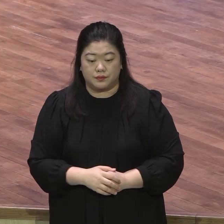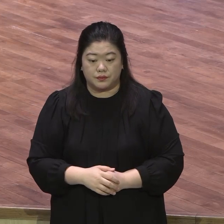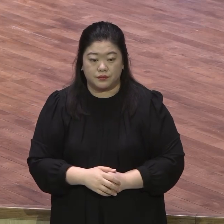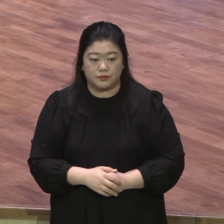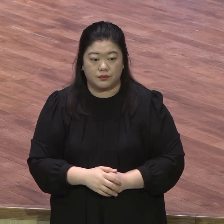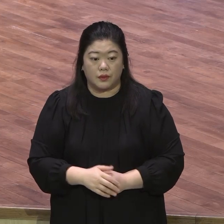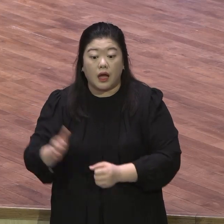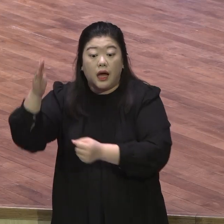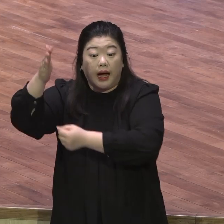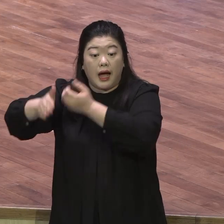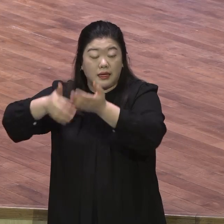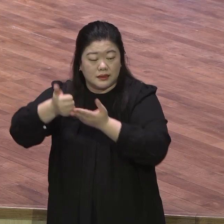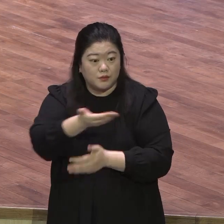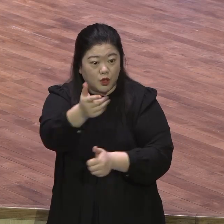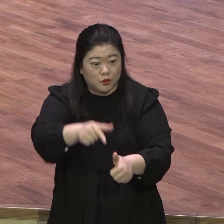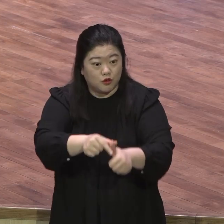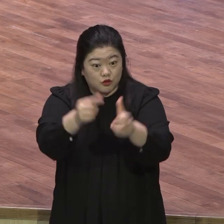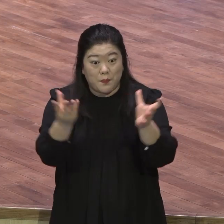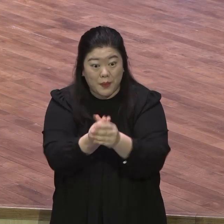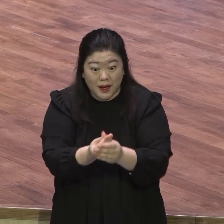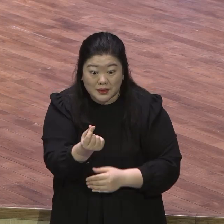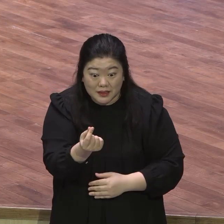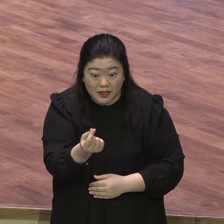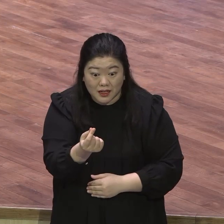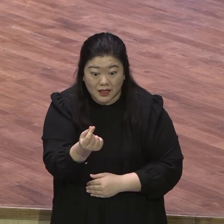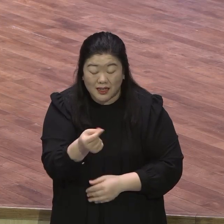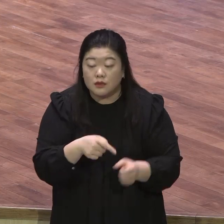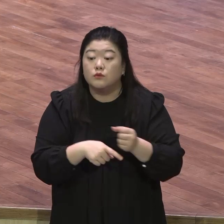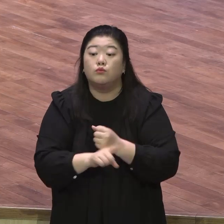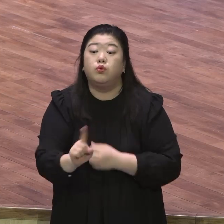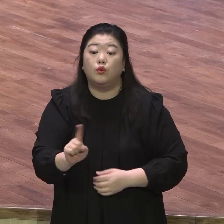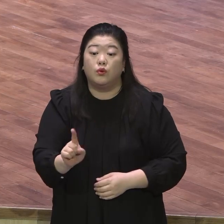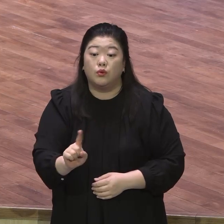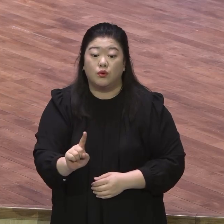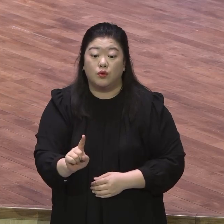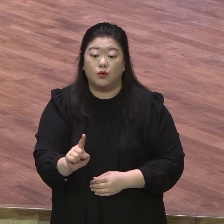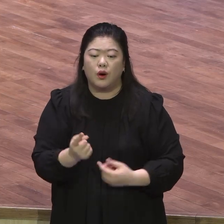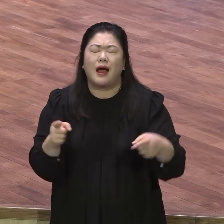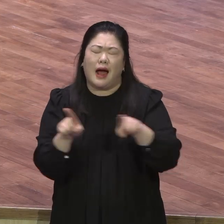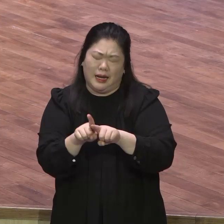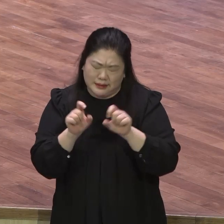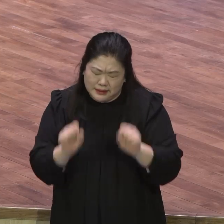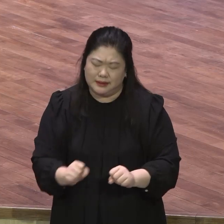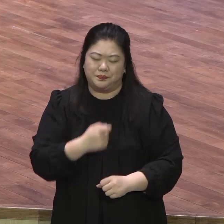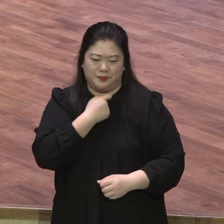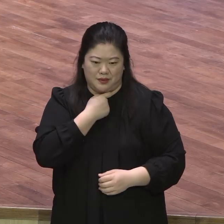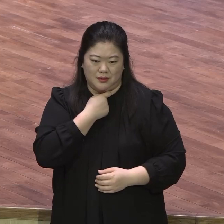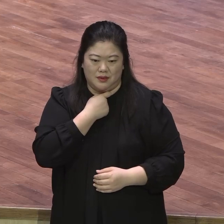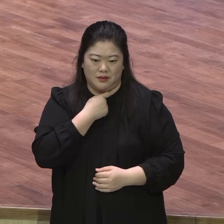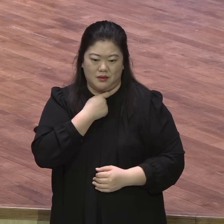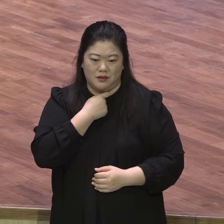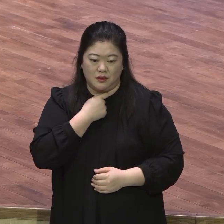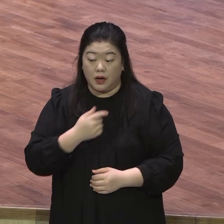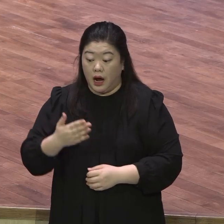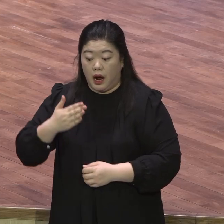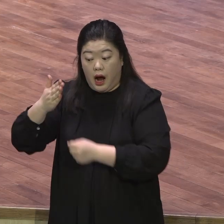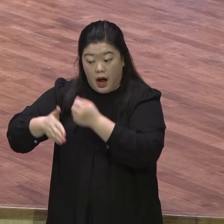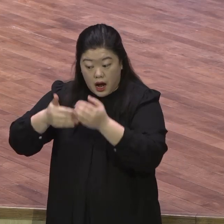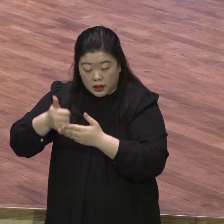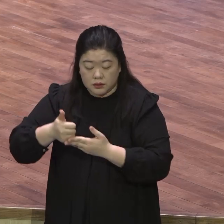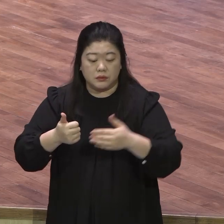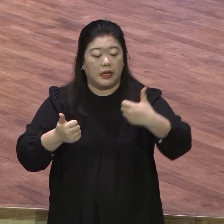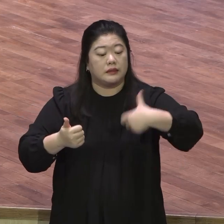구원하신 목적이고요. 여러분과 함께 계시려고. 교회를 위해서 오느냐. 함께 구원받은 하나님 자손과 함께 그 어몽룡